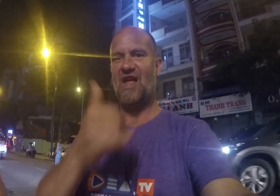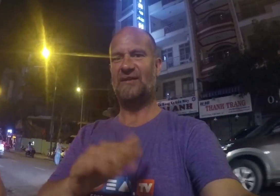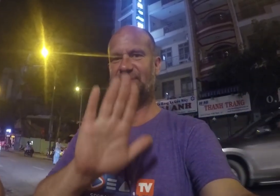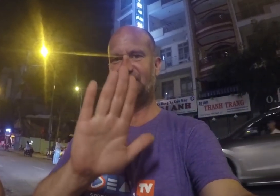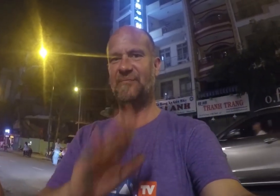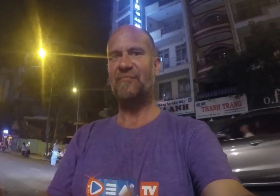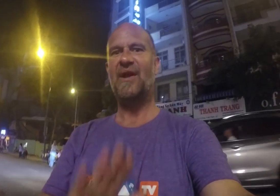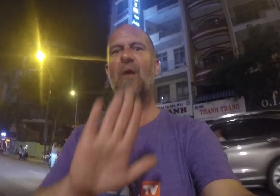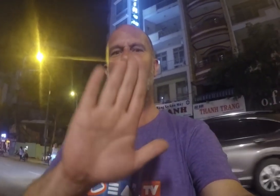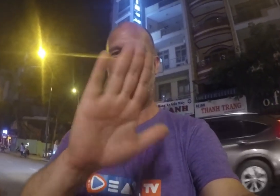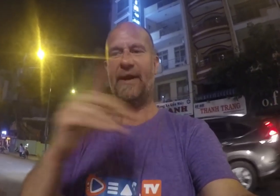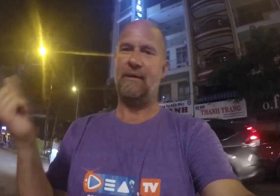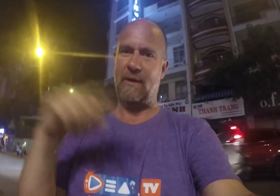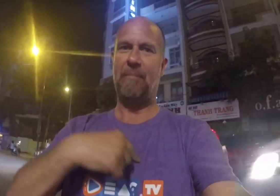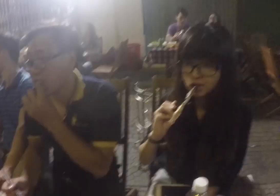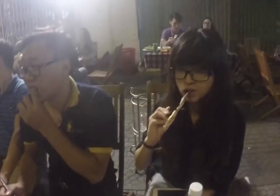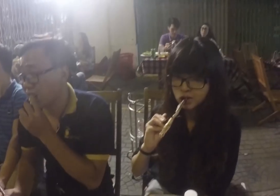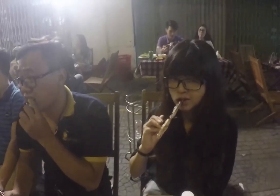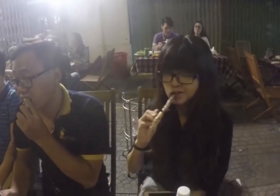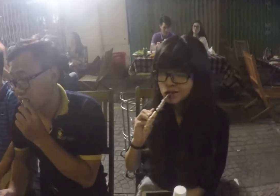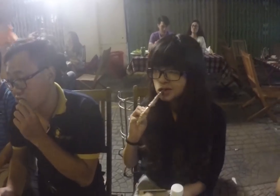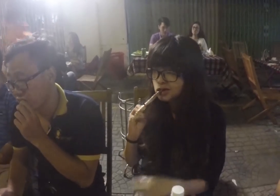Okay, ich tue es. Aber warte, ich komme darauf zurück.